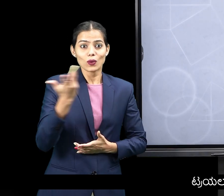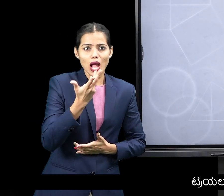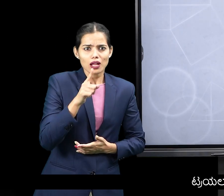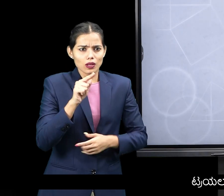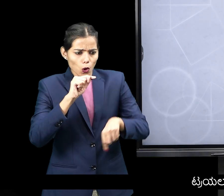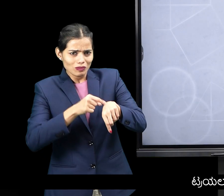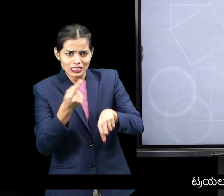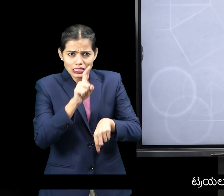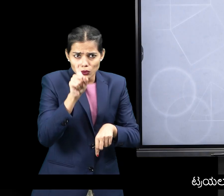ಟ್ರಯಲ್ ಅಂದ್ರೆ ಏನು?